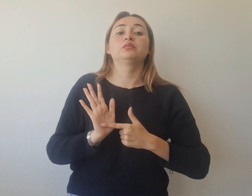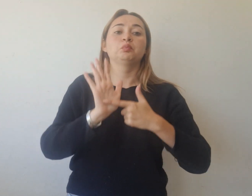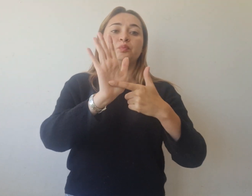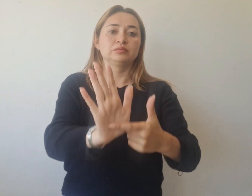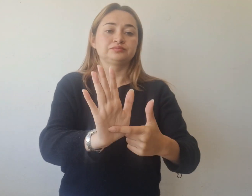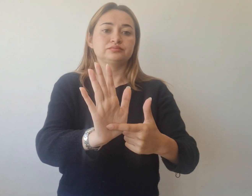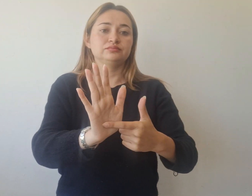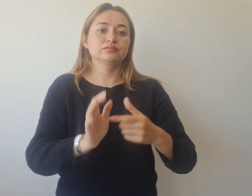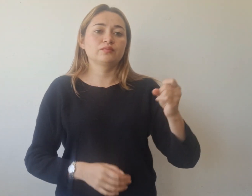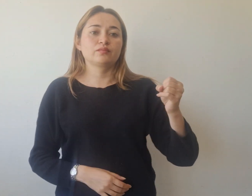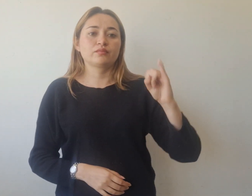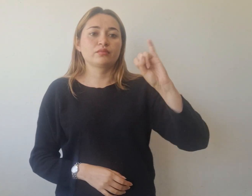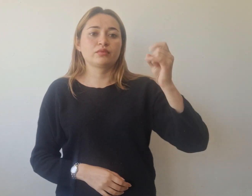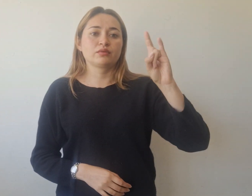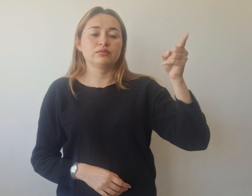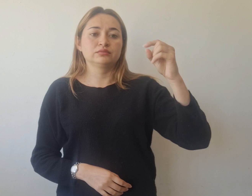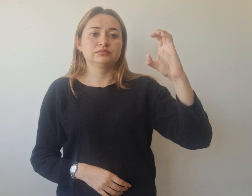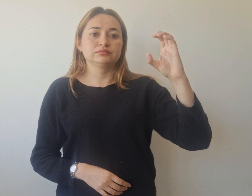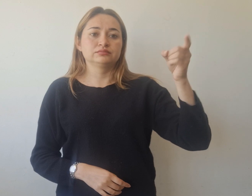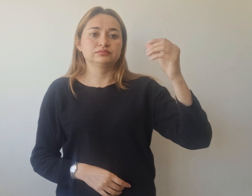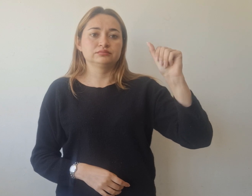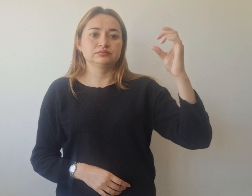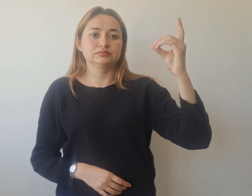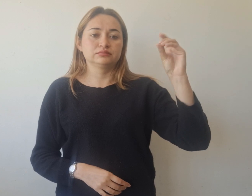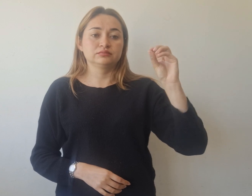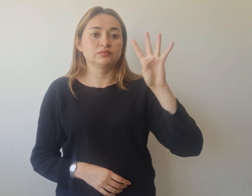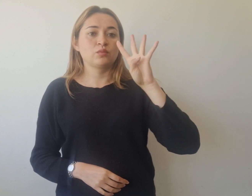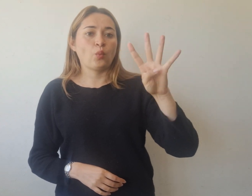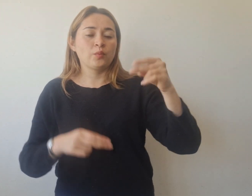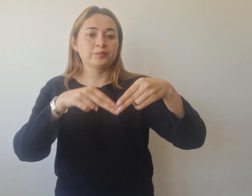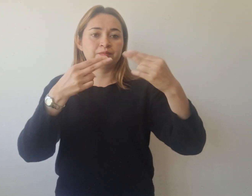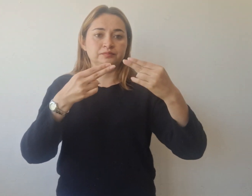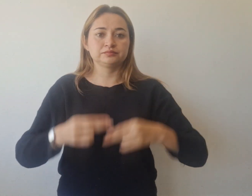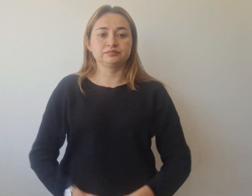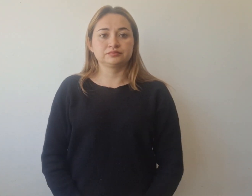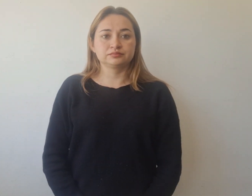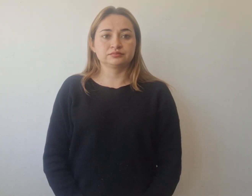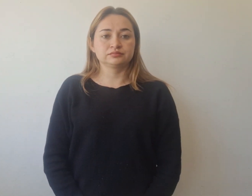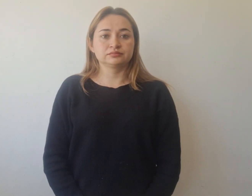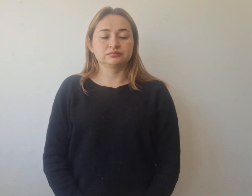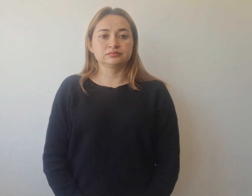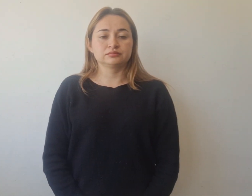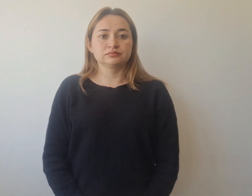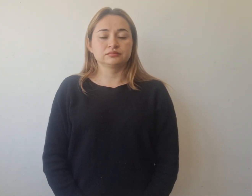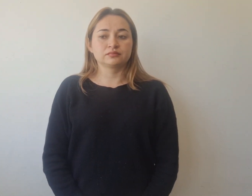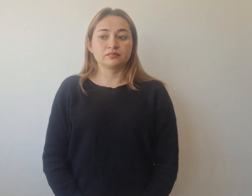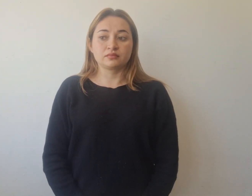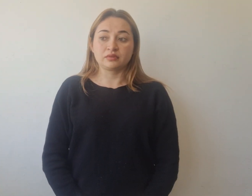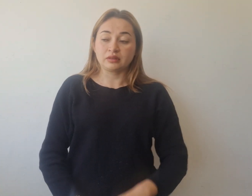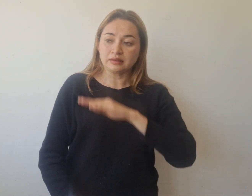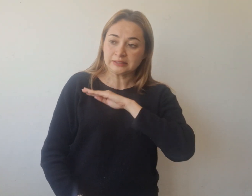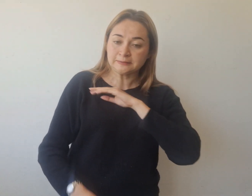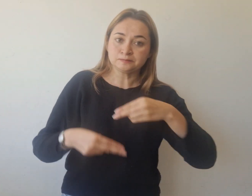4 penal municipal de control de garantías de tunja la alcaldía de tunja y la policía